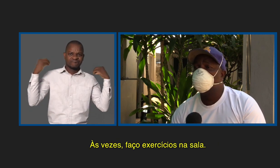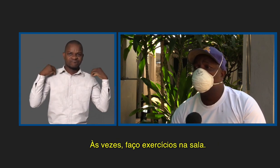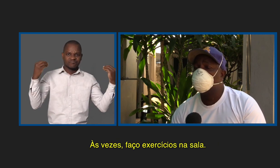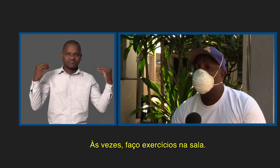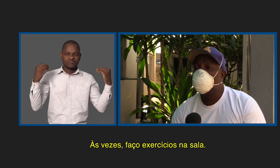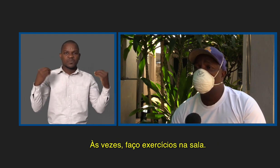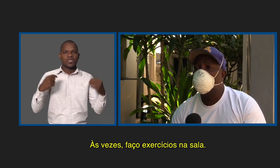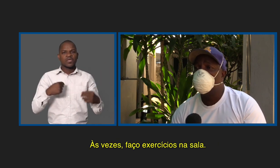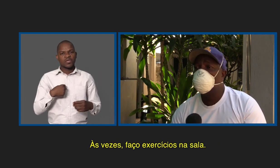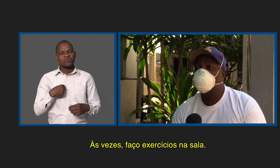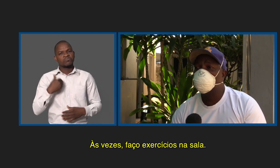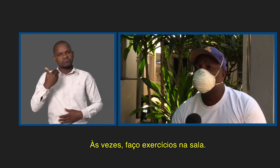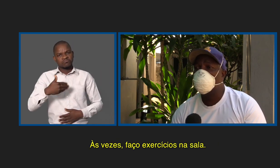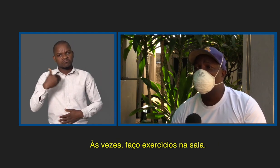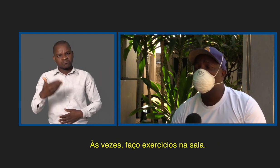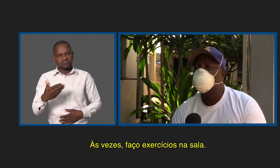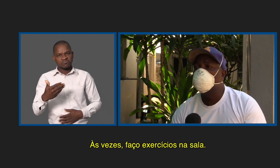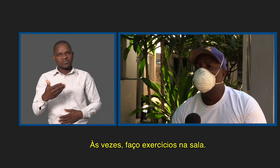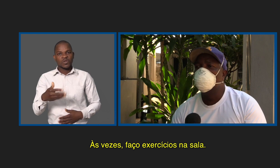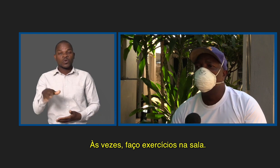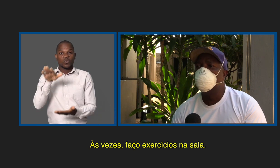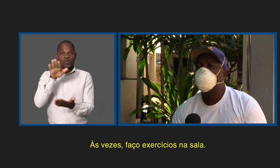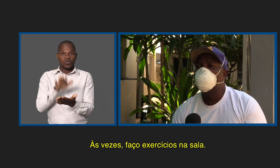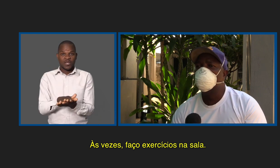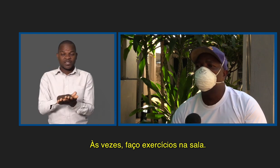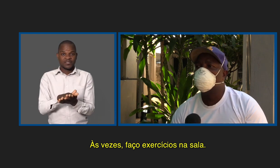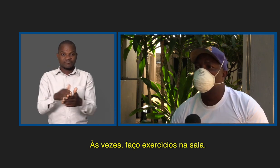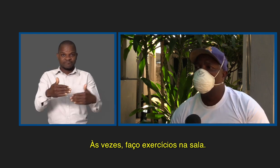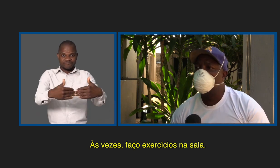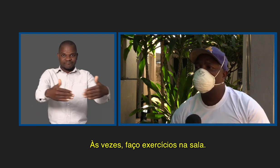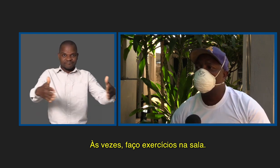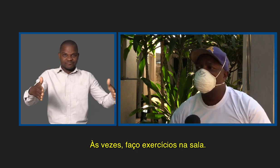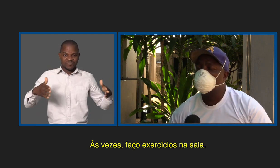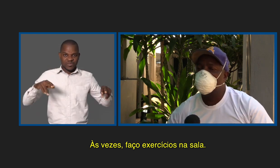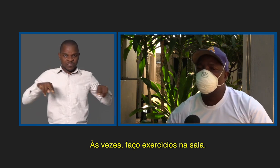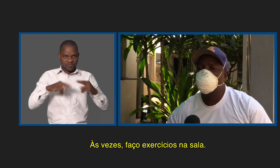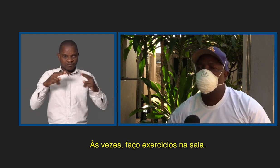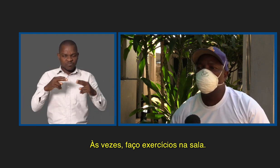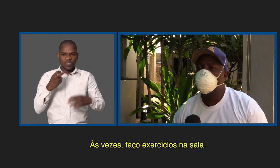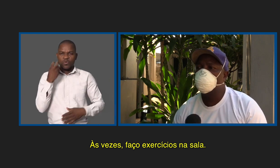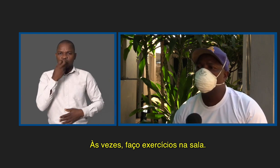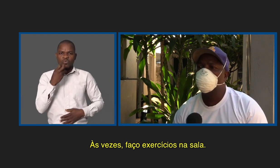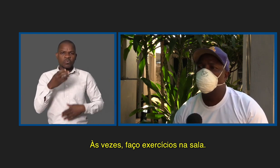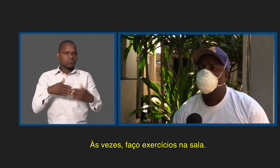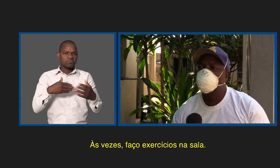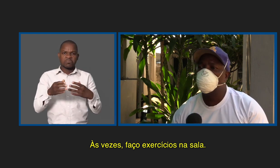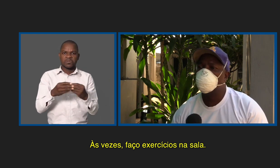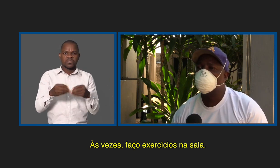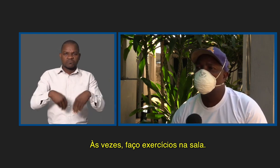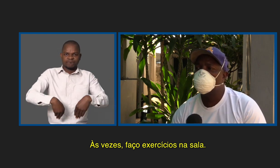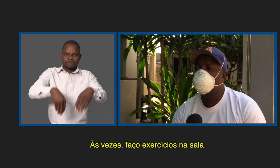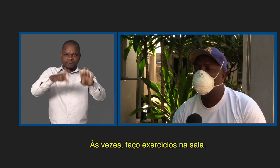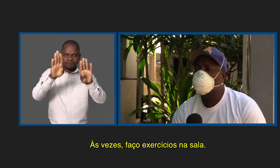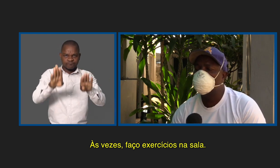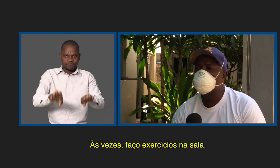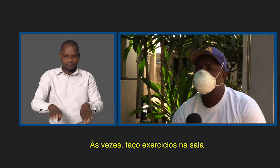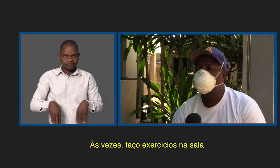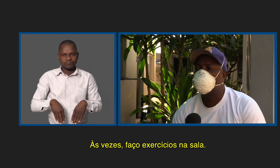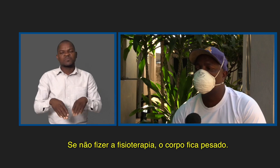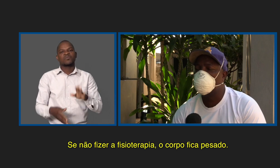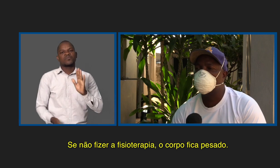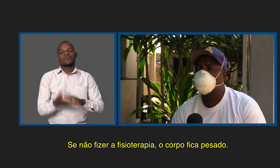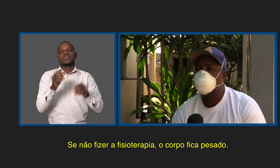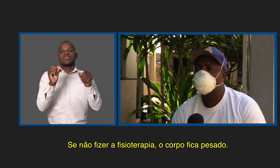às vezes saio aí embaixo na sala, estendo uma coisa ali embaixo da julezo, começo a fazer o meu